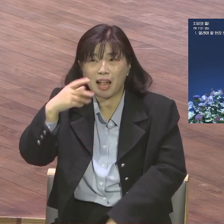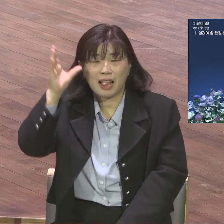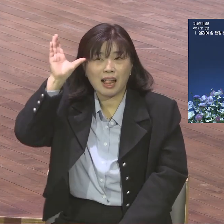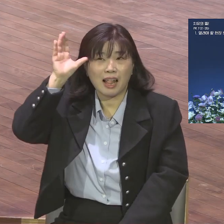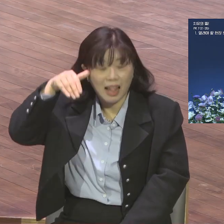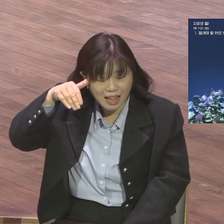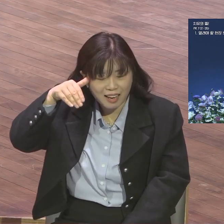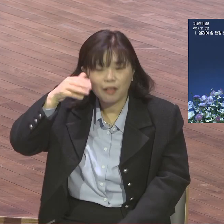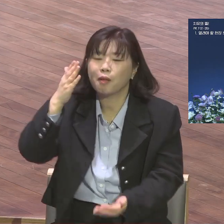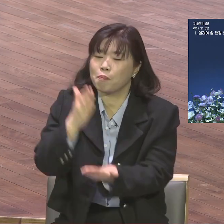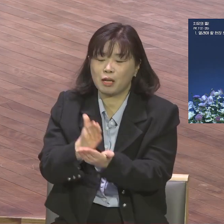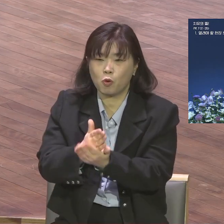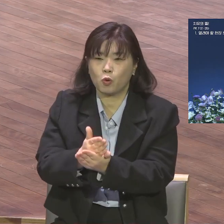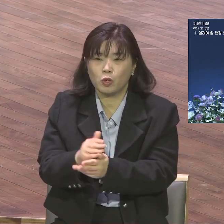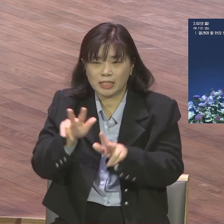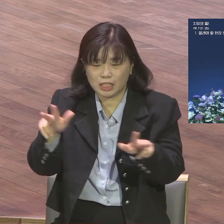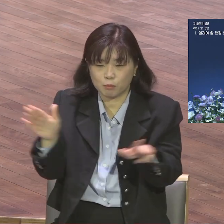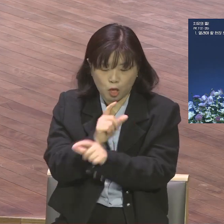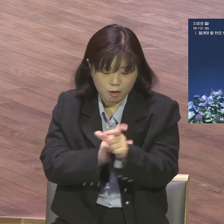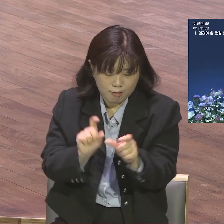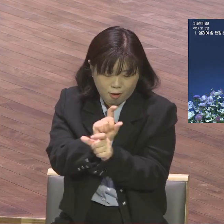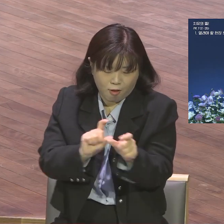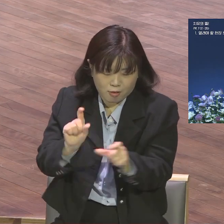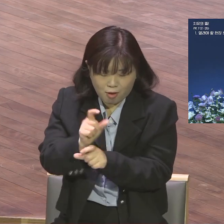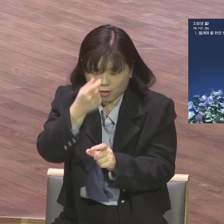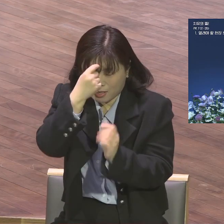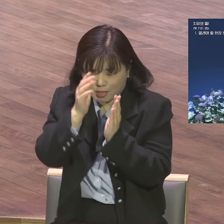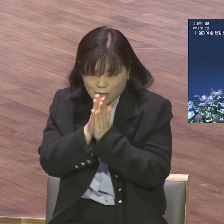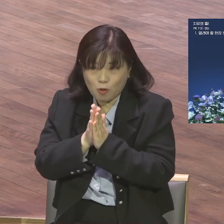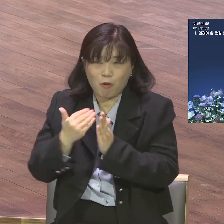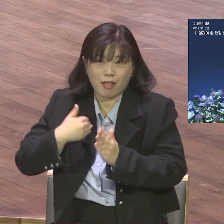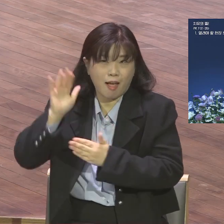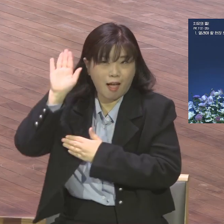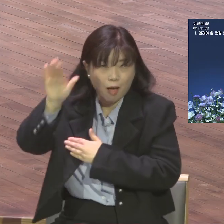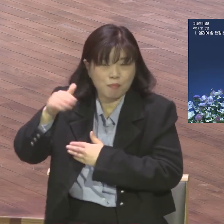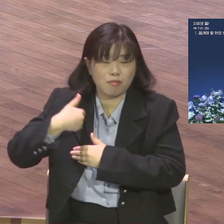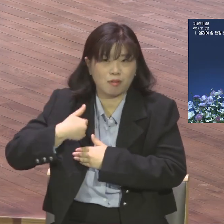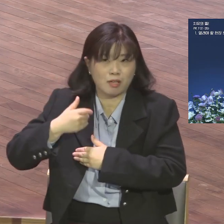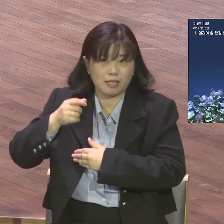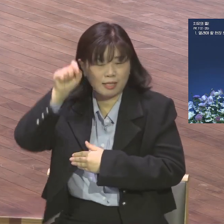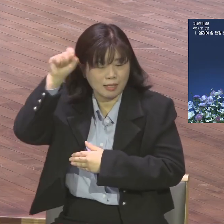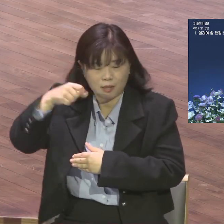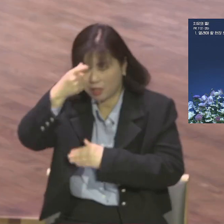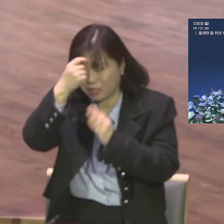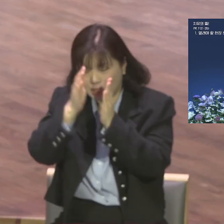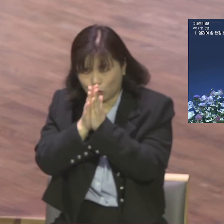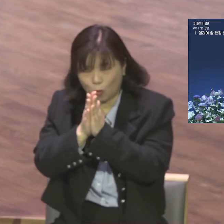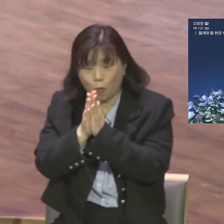속에 들어가야 좋사사. 하나님의 일은요 무조건 하는 게 아니에요.